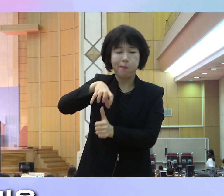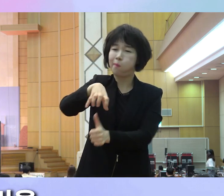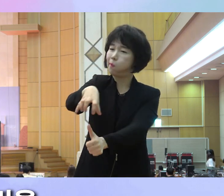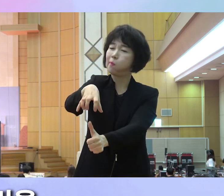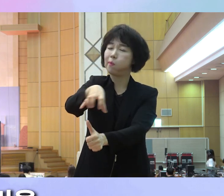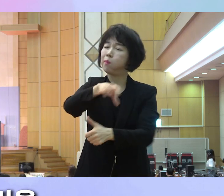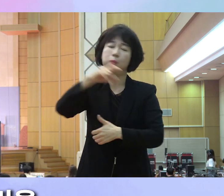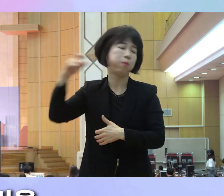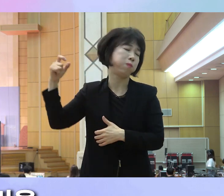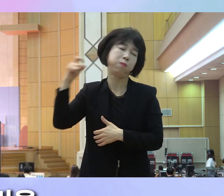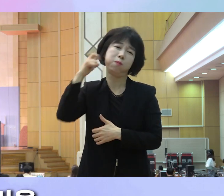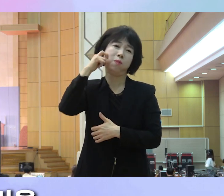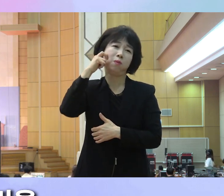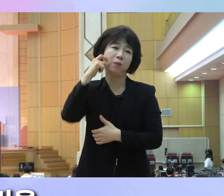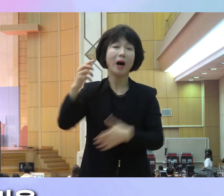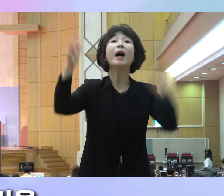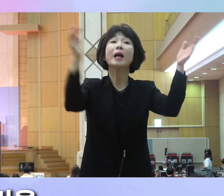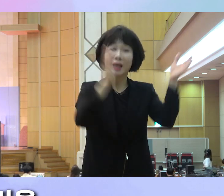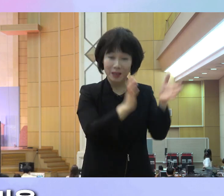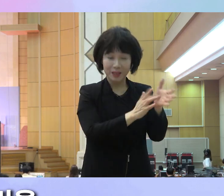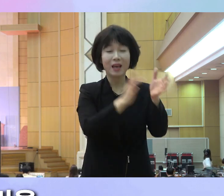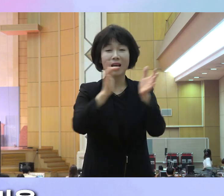걷기고 가두네.